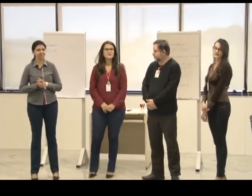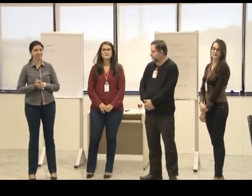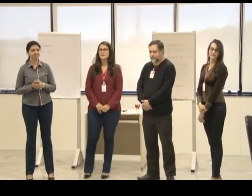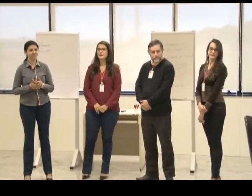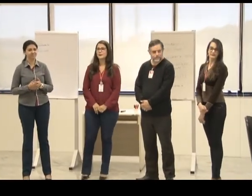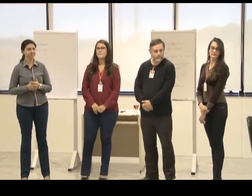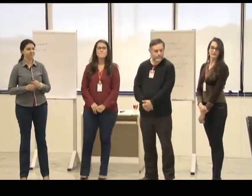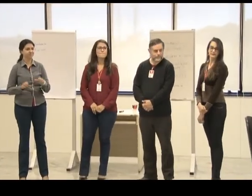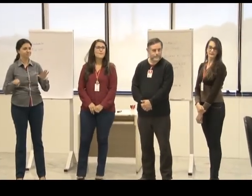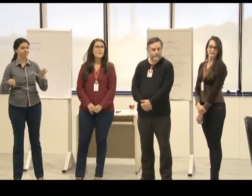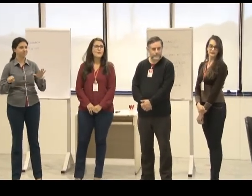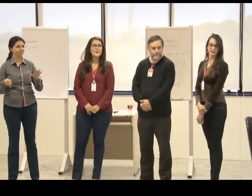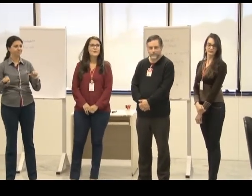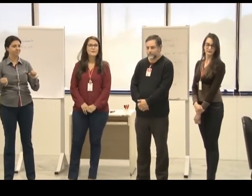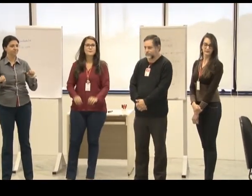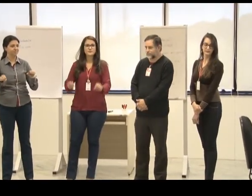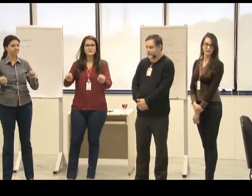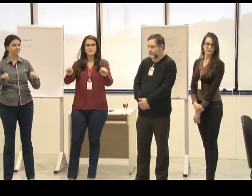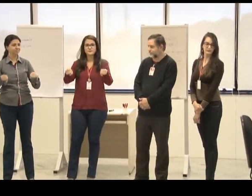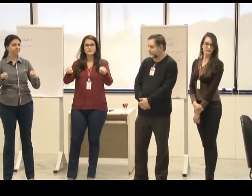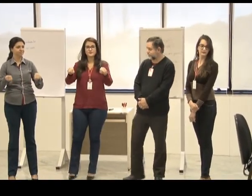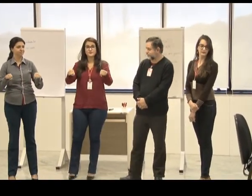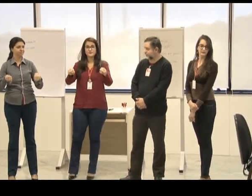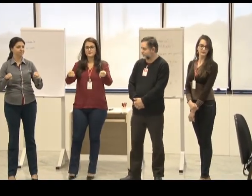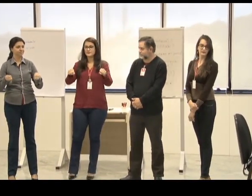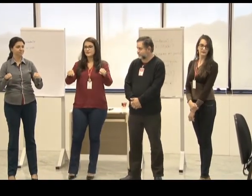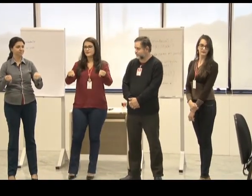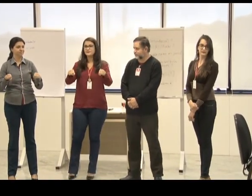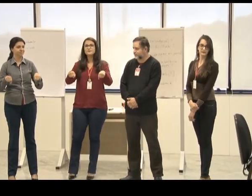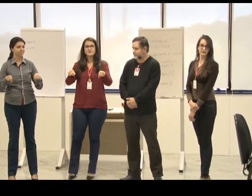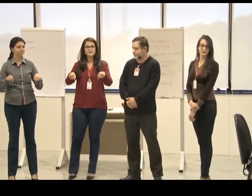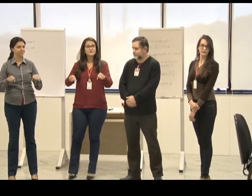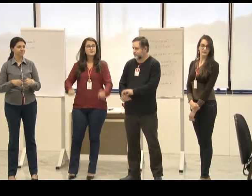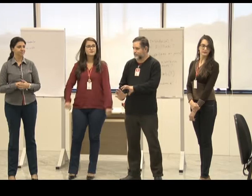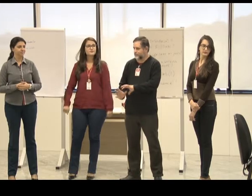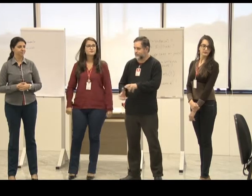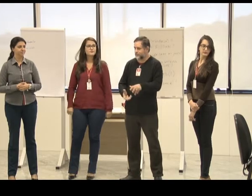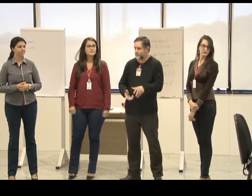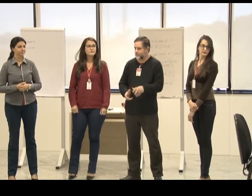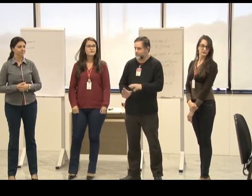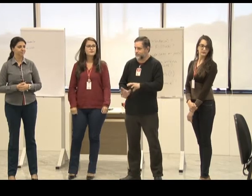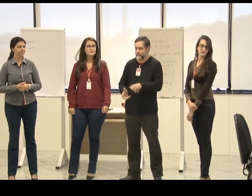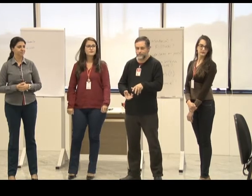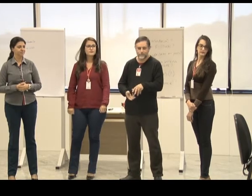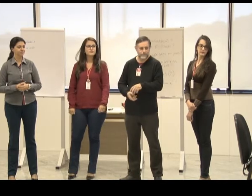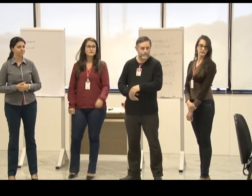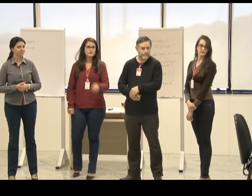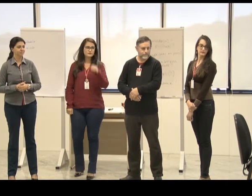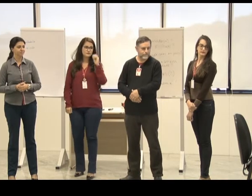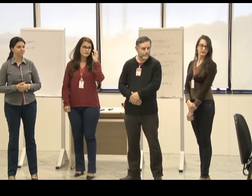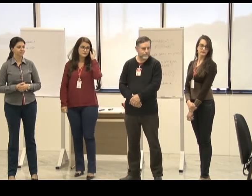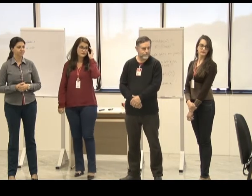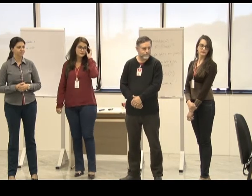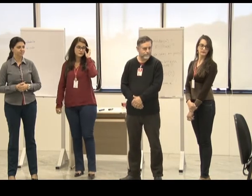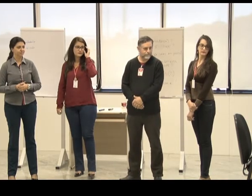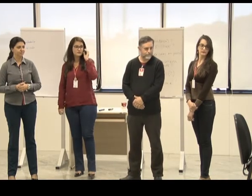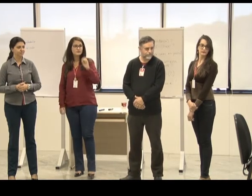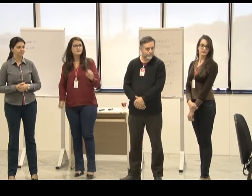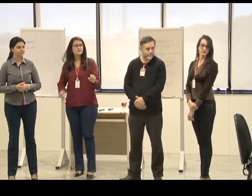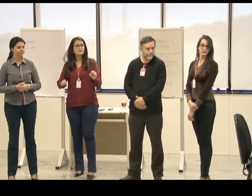Moto, não, a moto, o sinal de moto são as duas. Mas o sinal de moto capital, eu acho que ficou Moto Brasil. Acho que tem quase certeza que